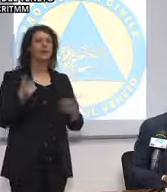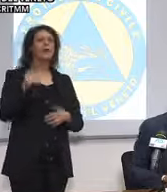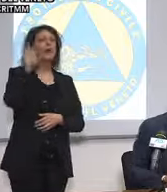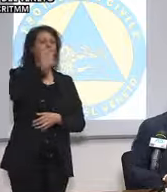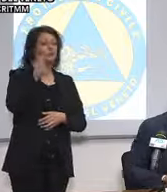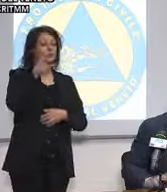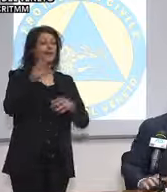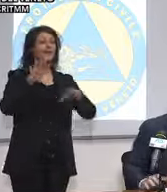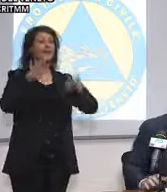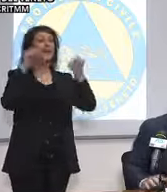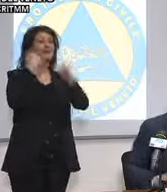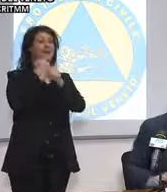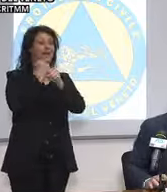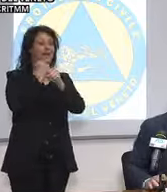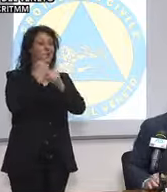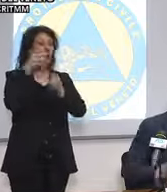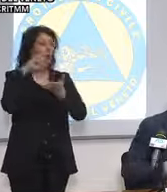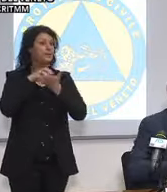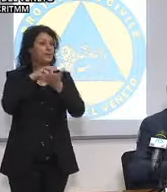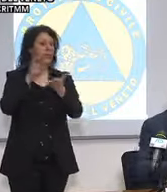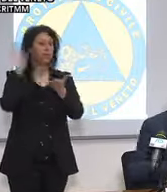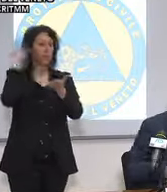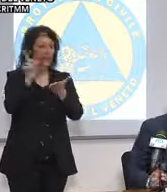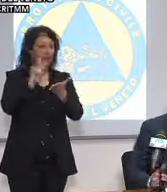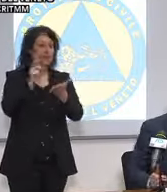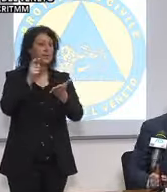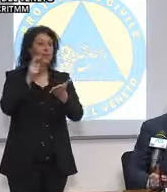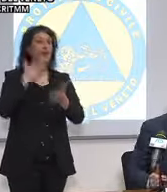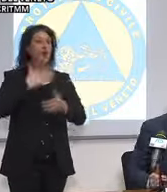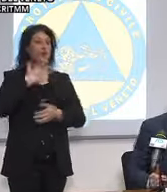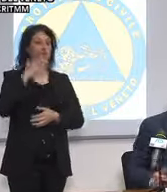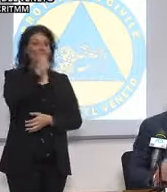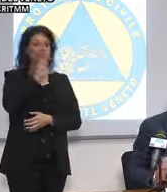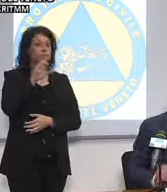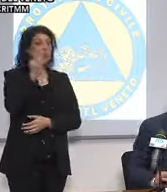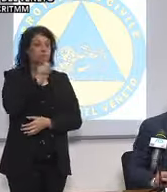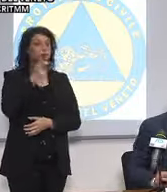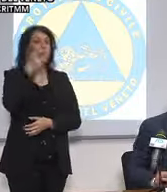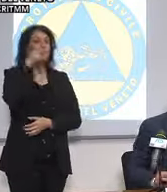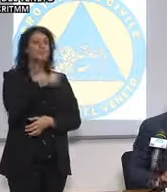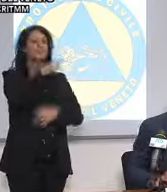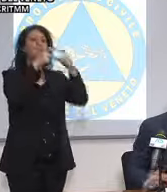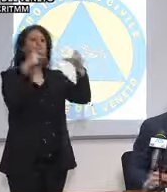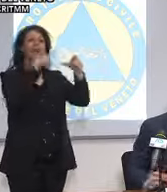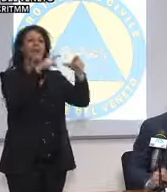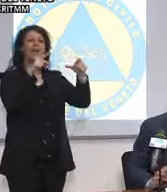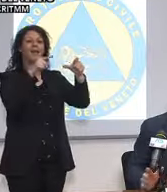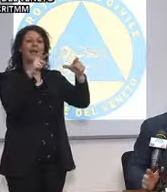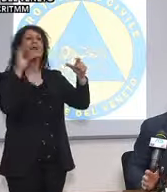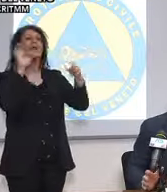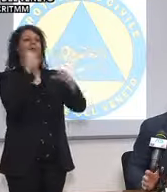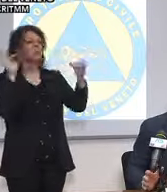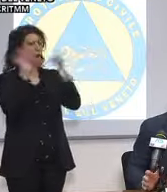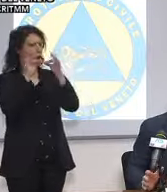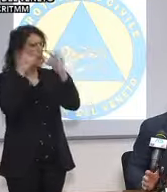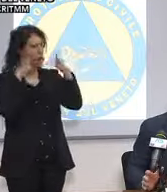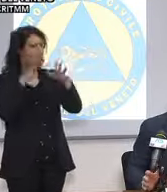della regione. La regione ha già fatto gli accordi con le banche, e tutte le banche si dicono aspettano l'ok del governo, punto. Questa è la versione ufficiale, mi